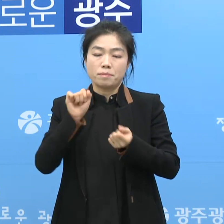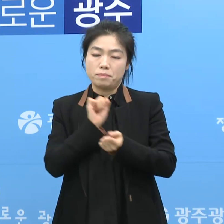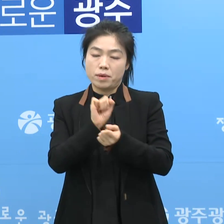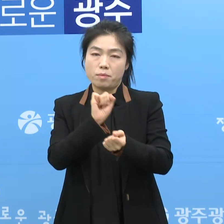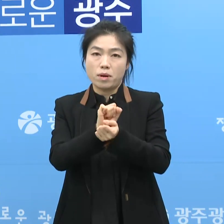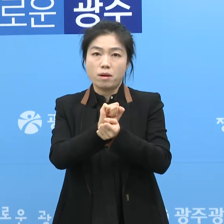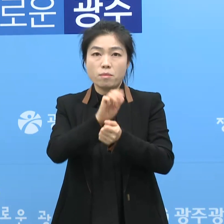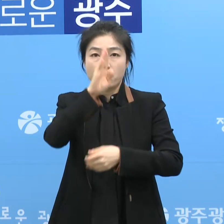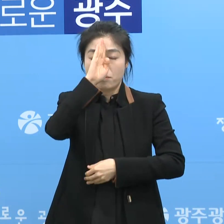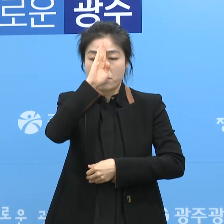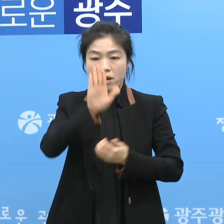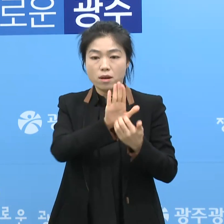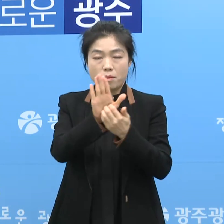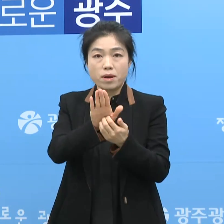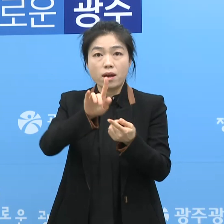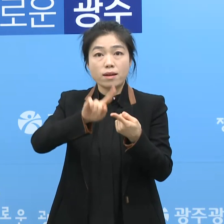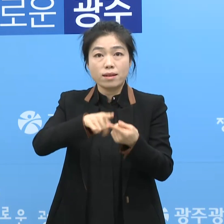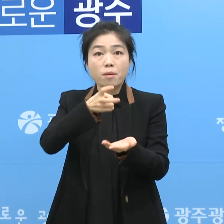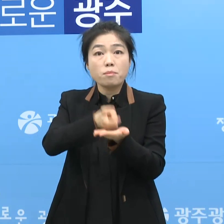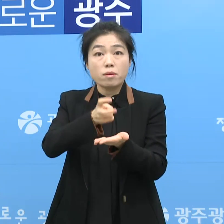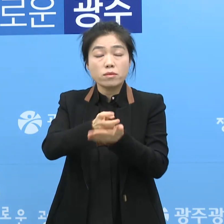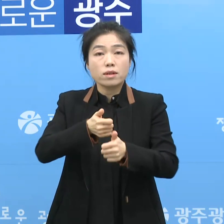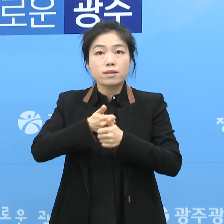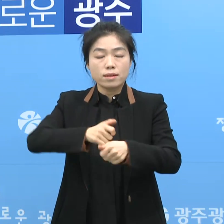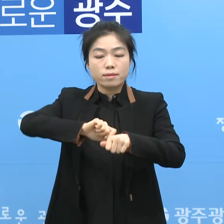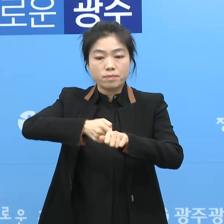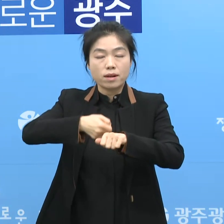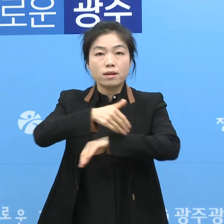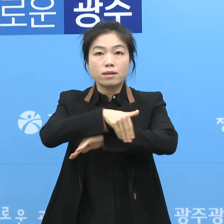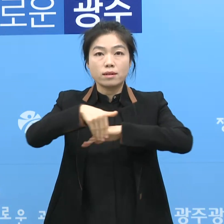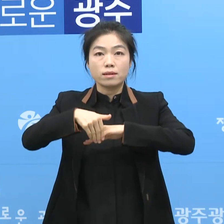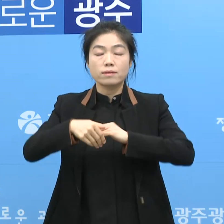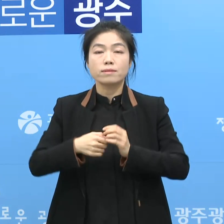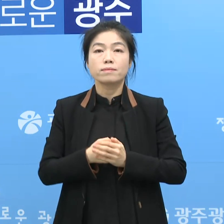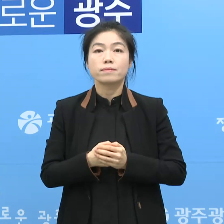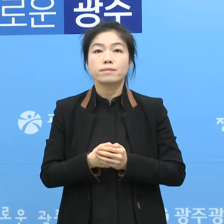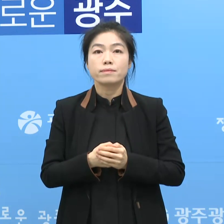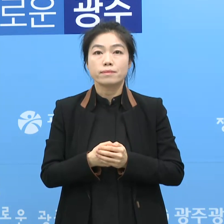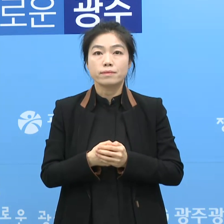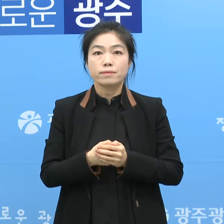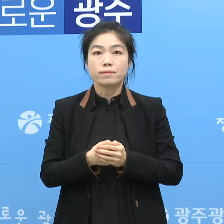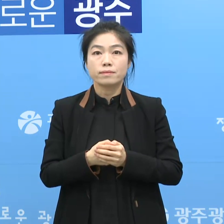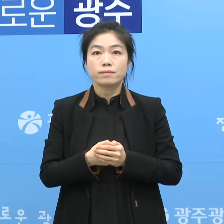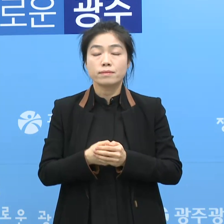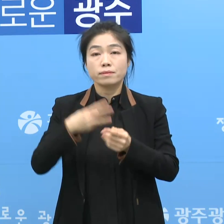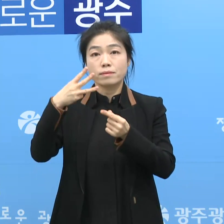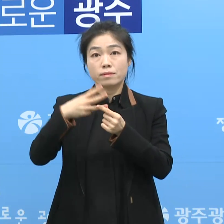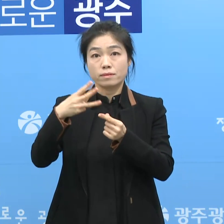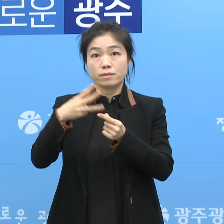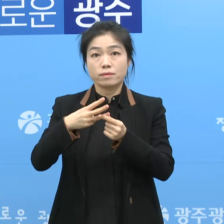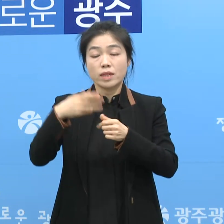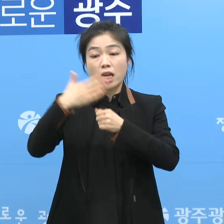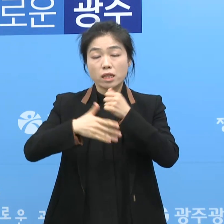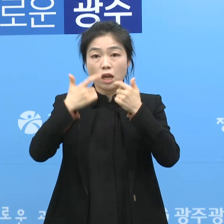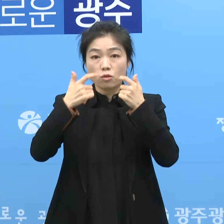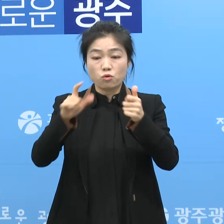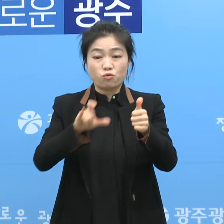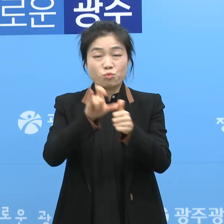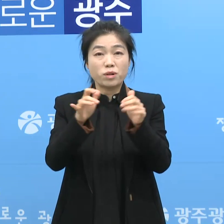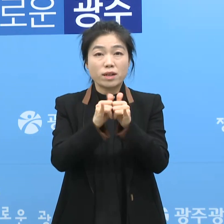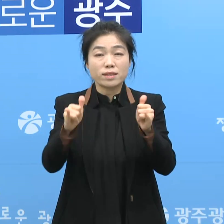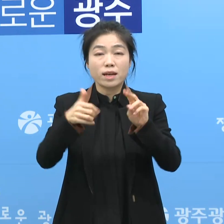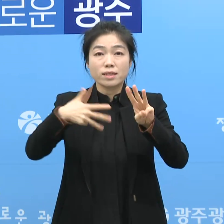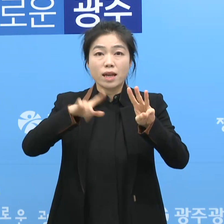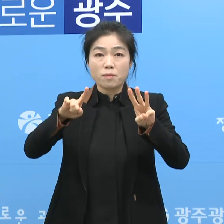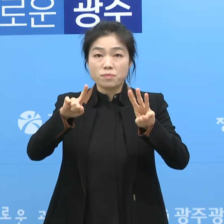감염병 예방에 관한 법률에 따라 처리할 계획입니다. 세 번째로 대구 확진자